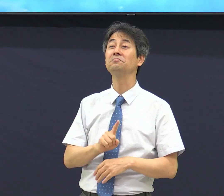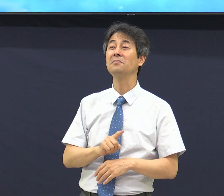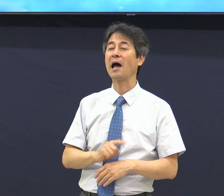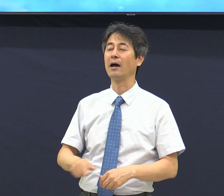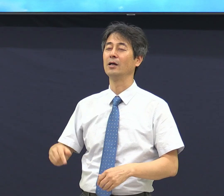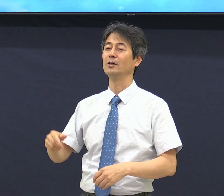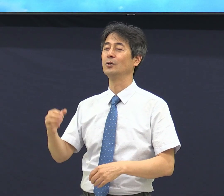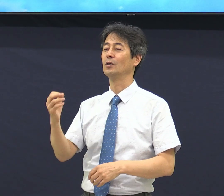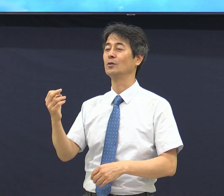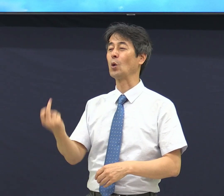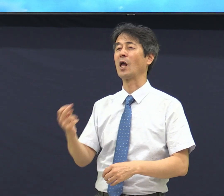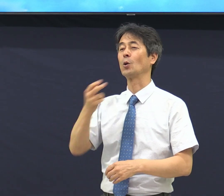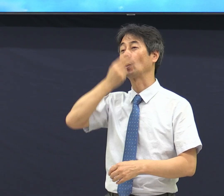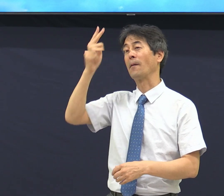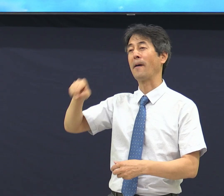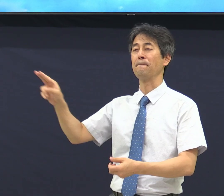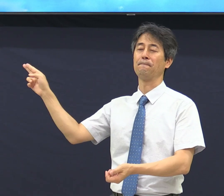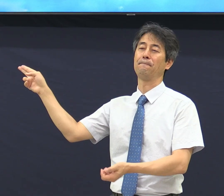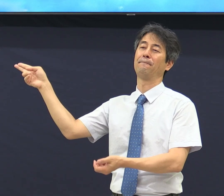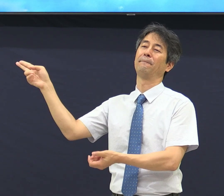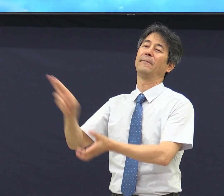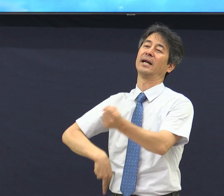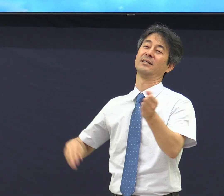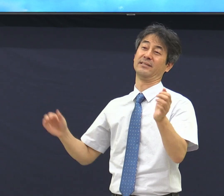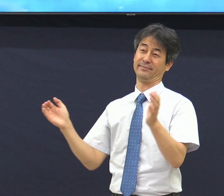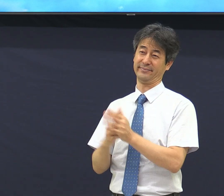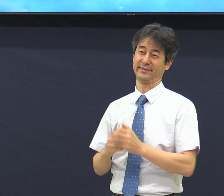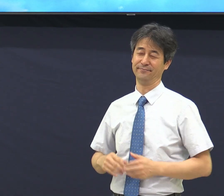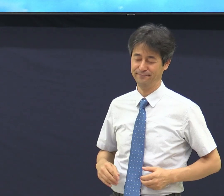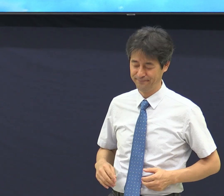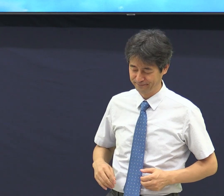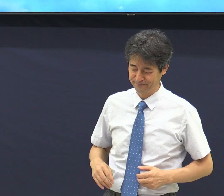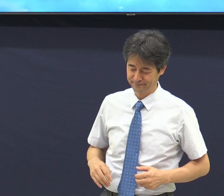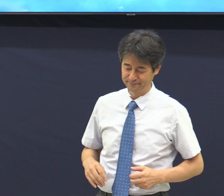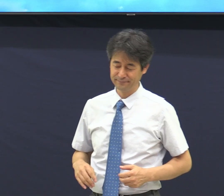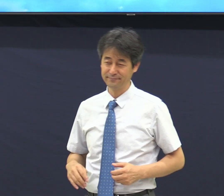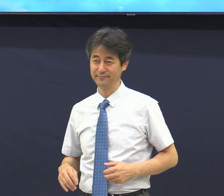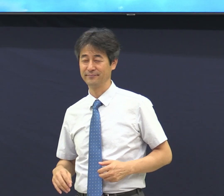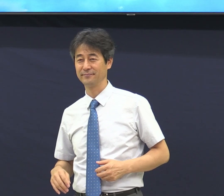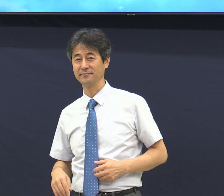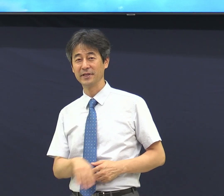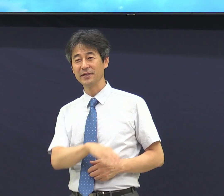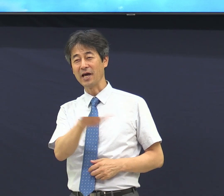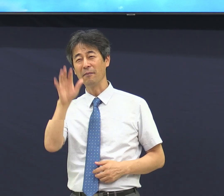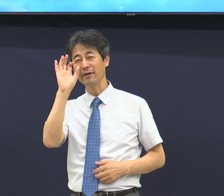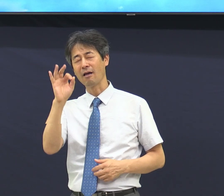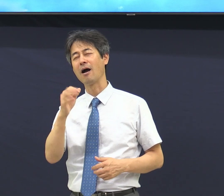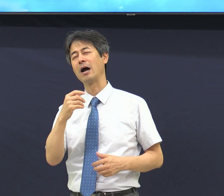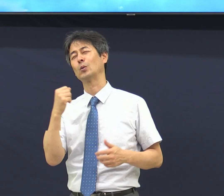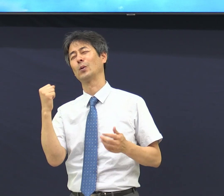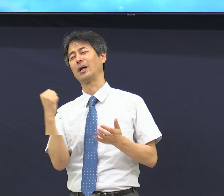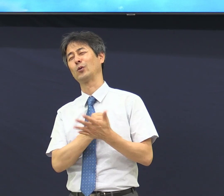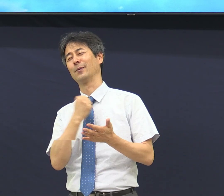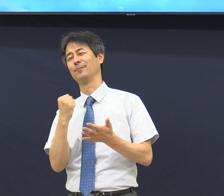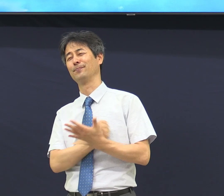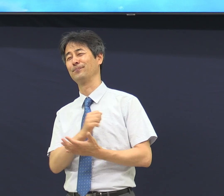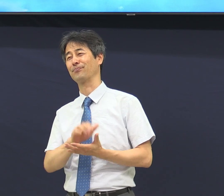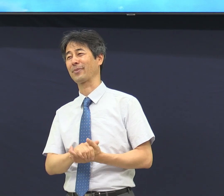싫어했고 그들이 회의 끝에 그 동생 요셉을 팔게 되었습니다. 그 모습을 보면